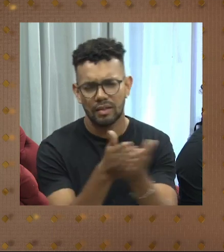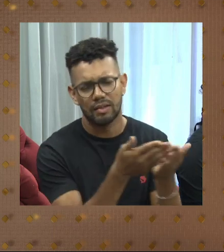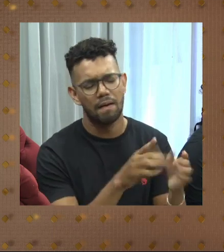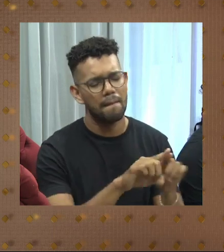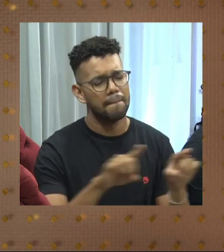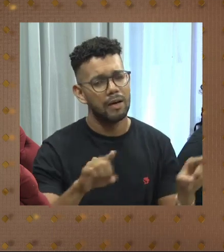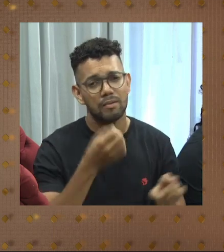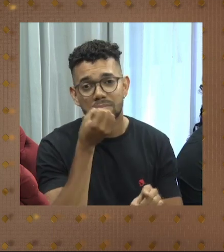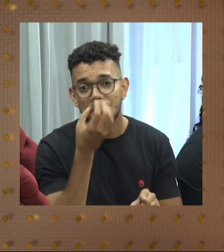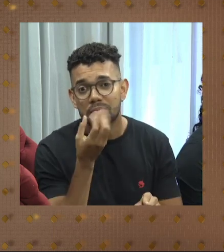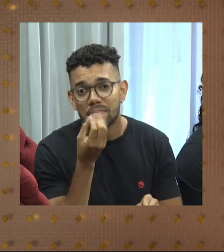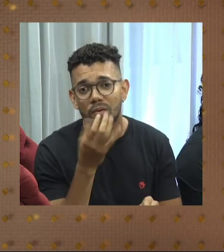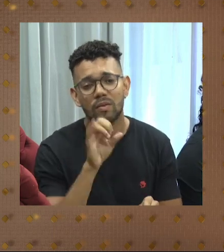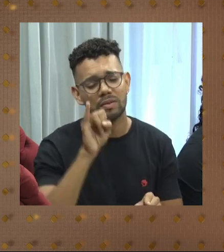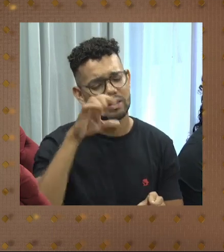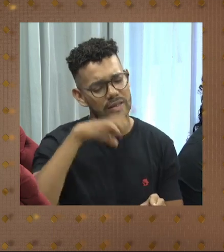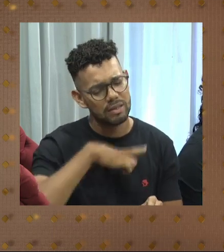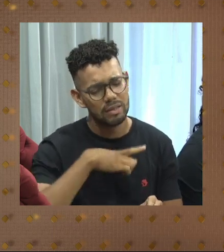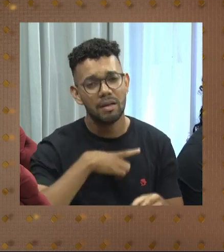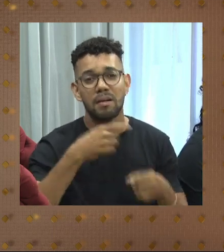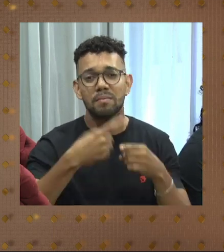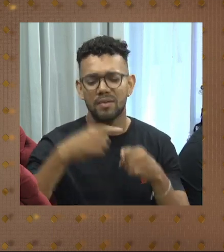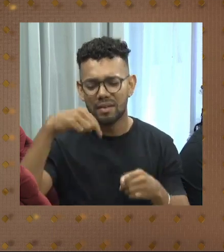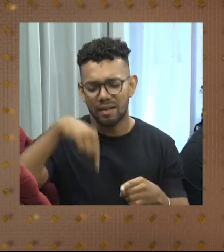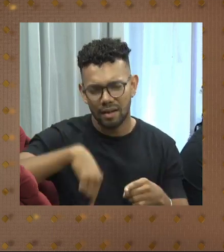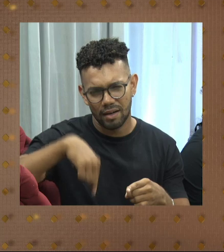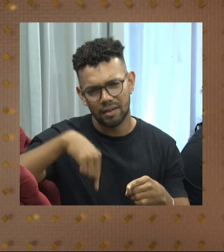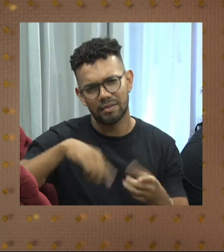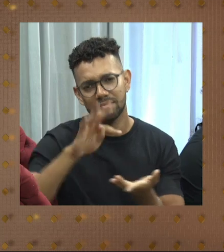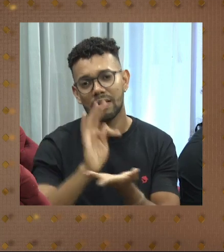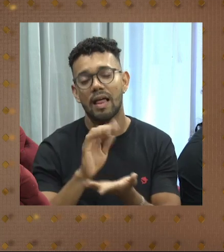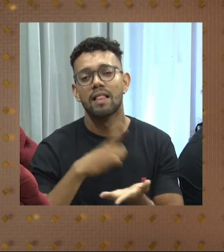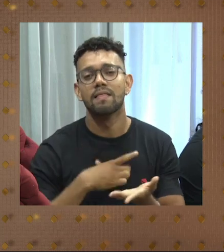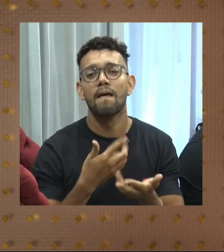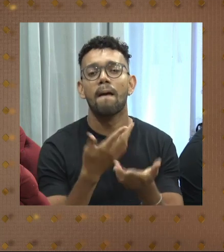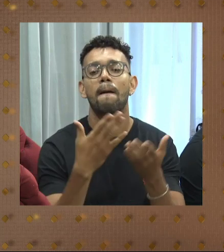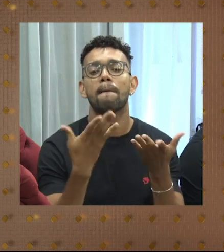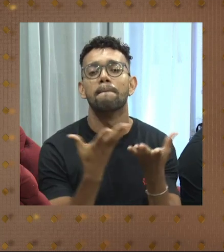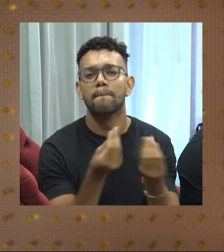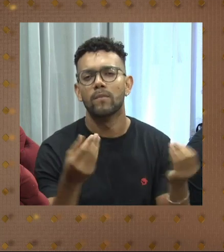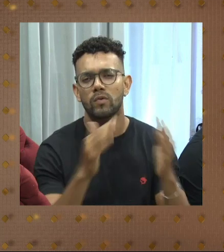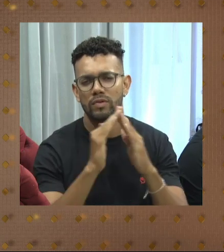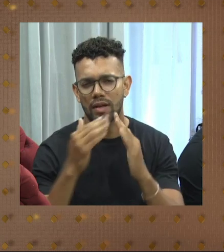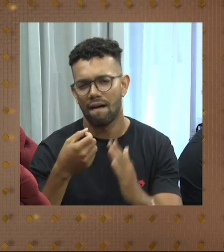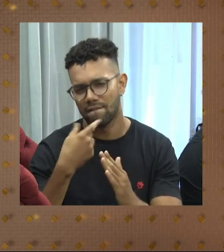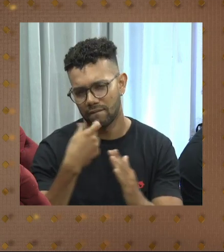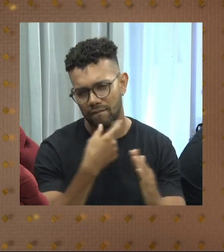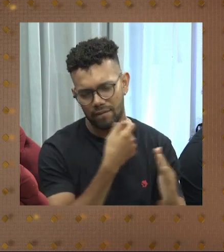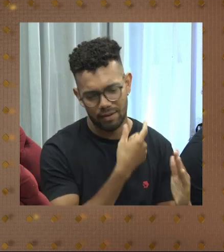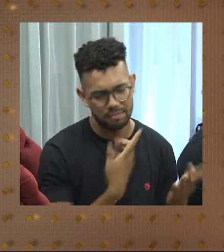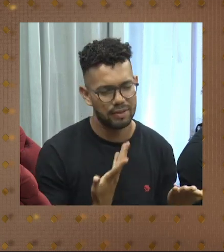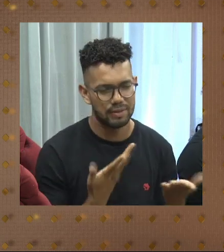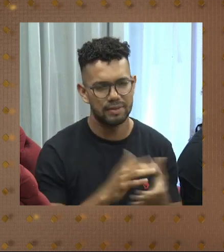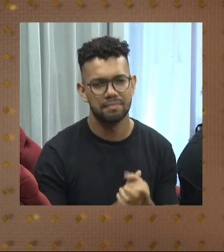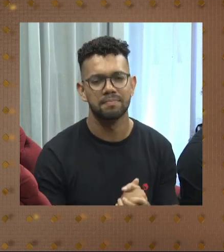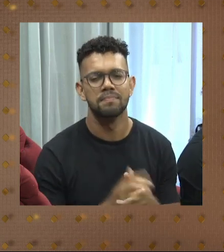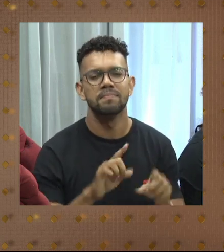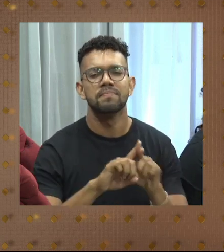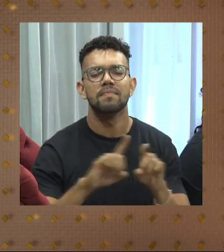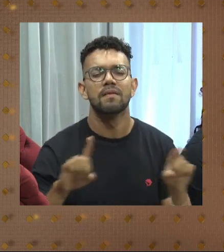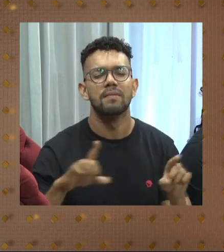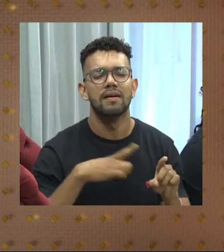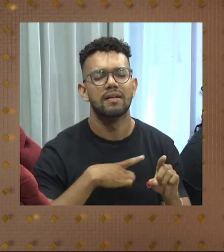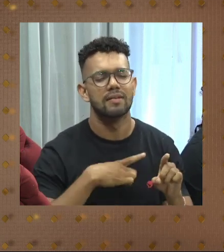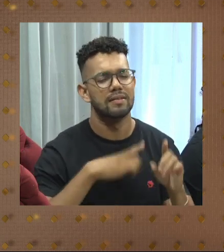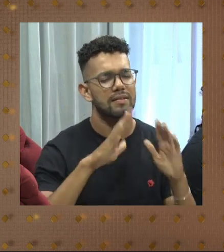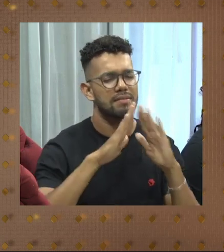se aqui tivesse, em vez de tanta farmácia, tivesse mais livrarias. Livrarias e sebos, a não saúde é? Mental agradece. Não é? Verdade. E mais casas